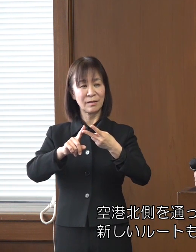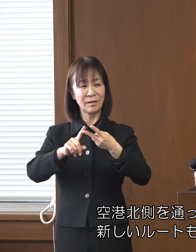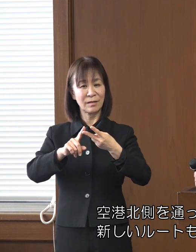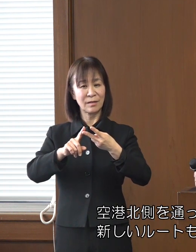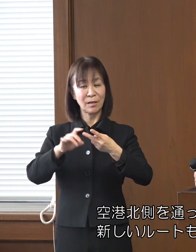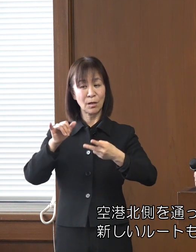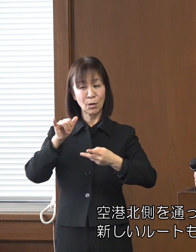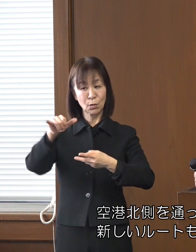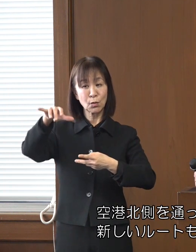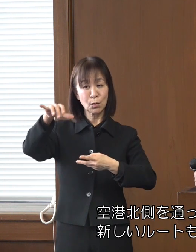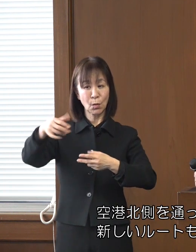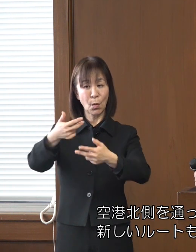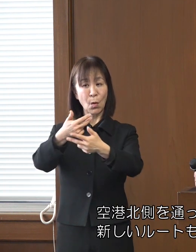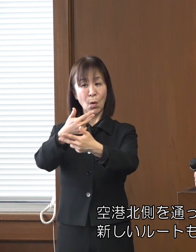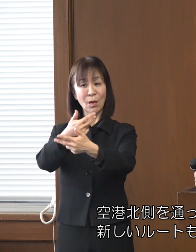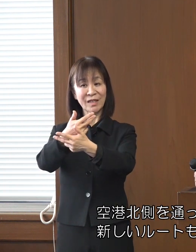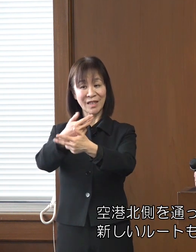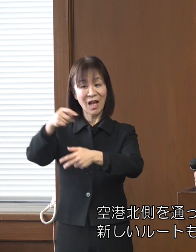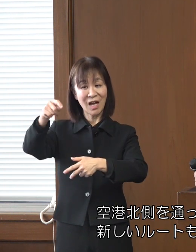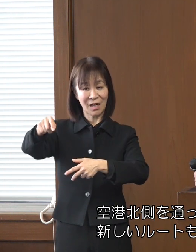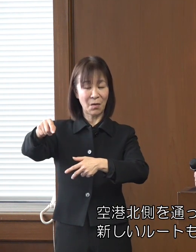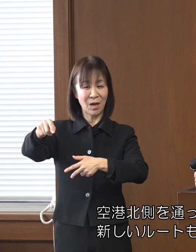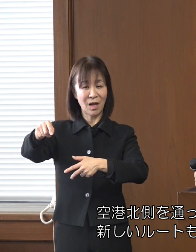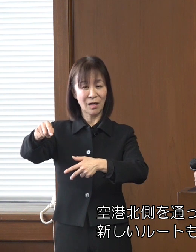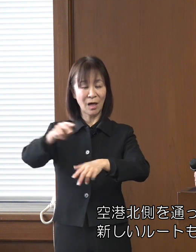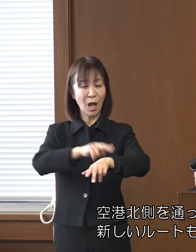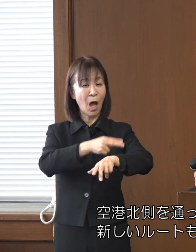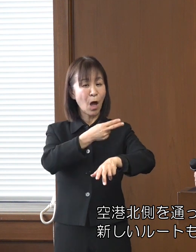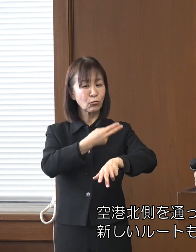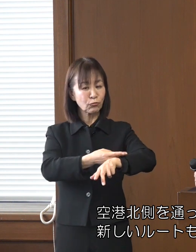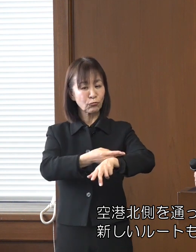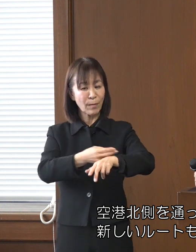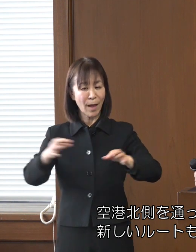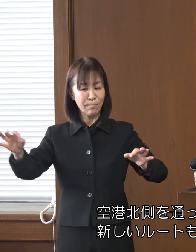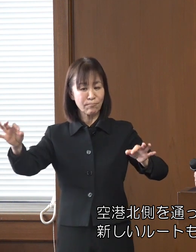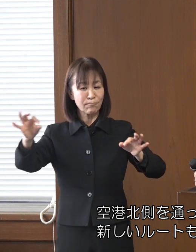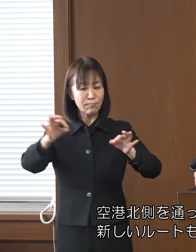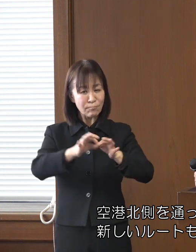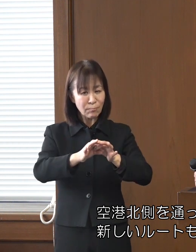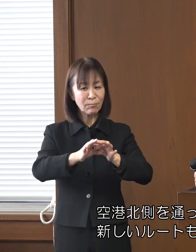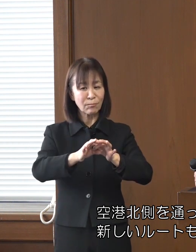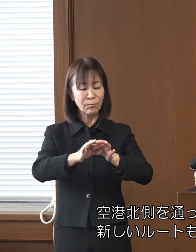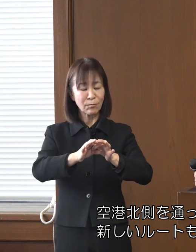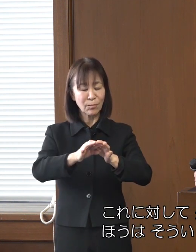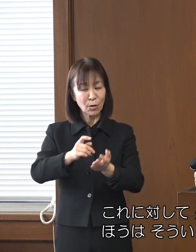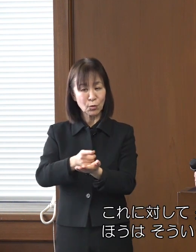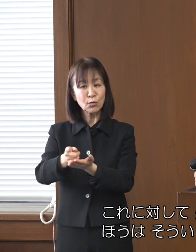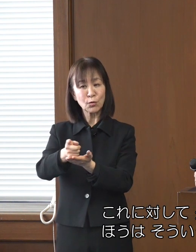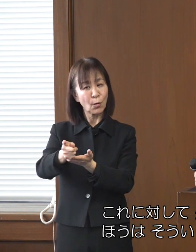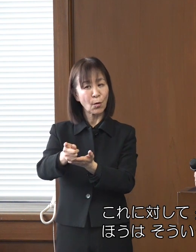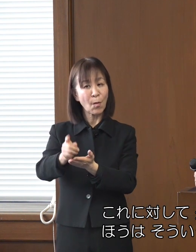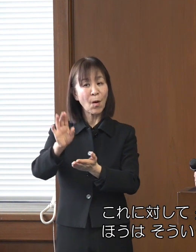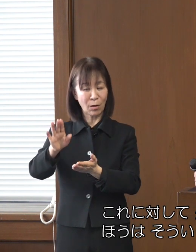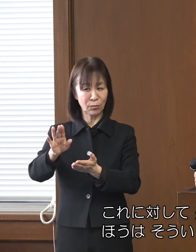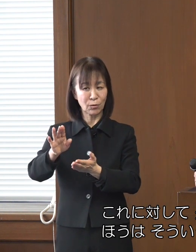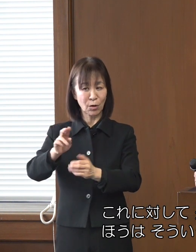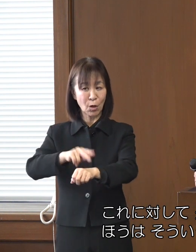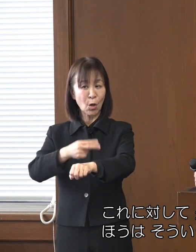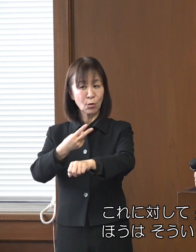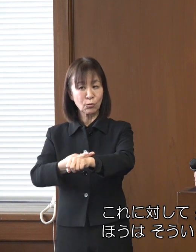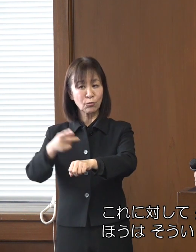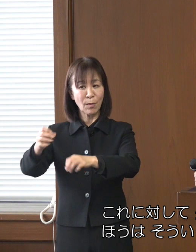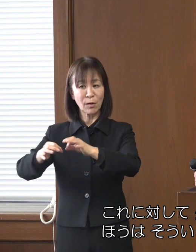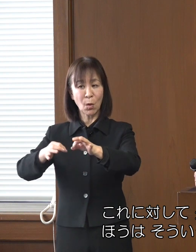空港北側を通って、久留米方面につなぐという新しいルートも浮上しております。これに対して久留米の商工会議